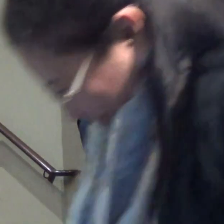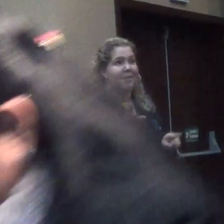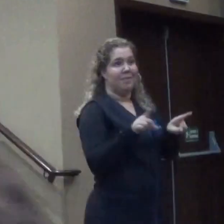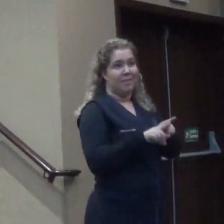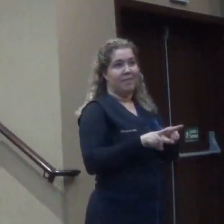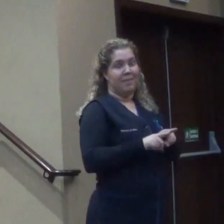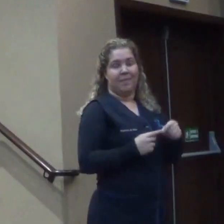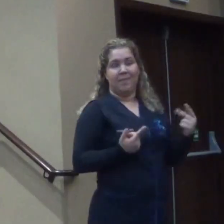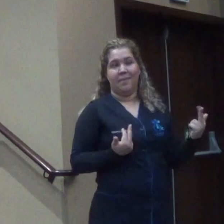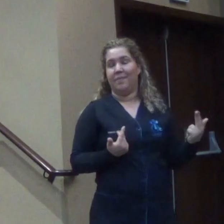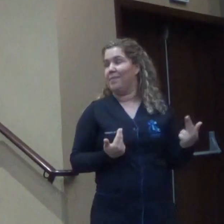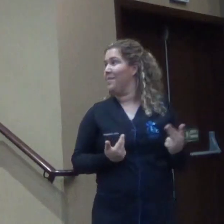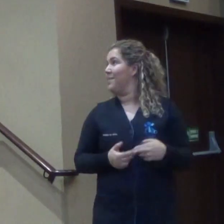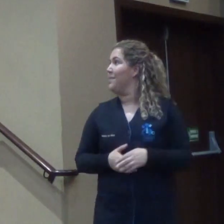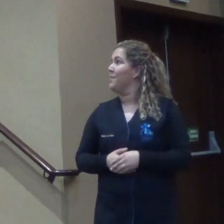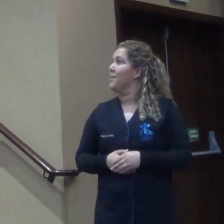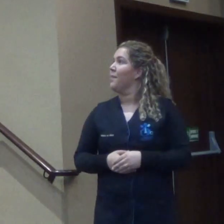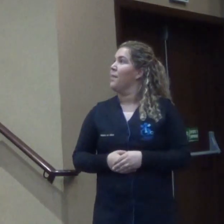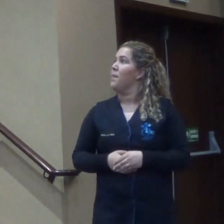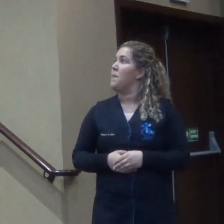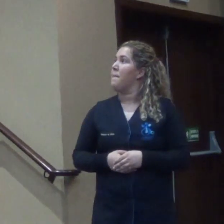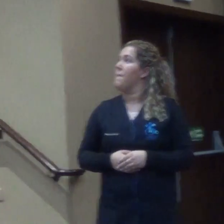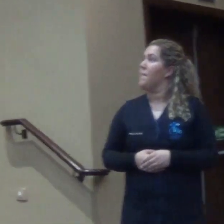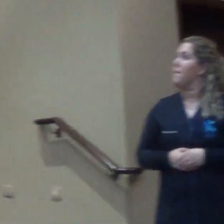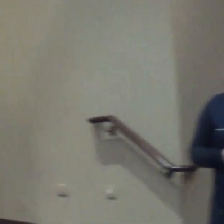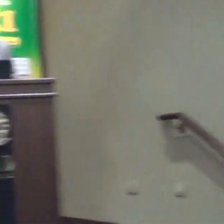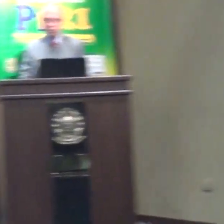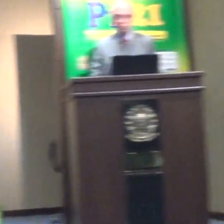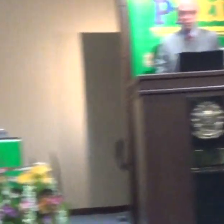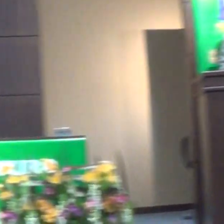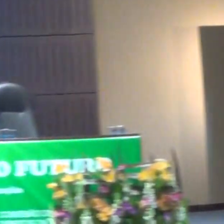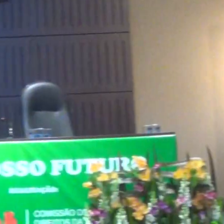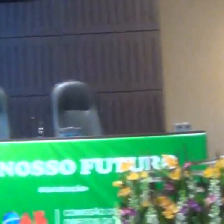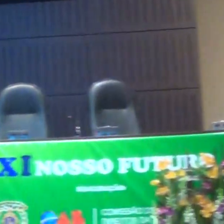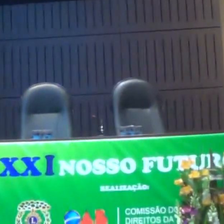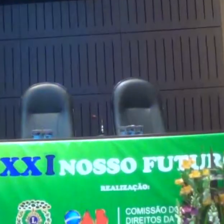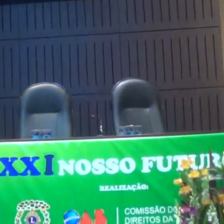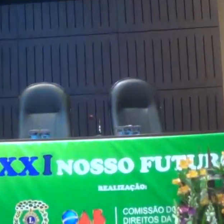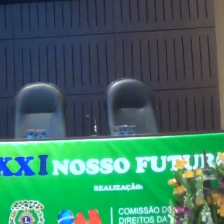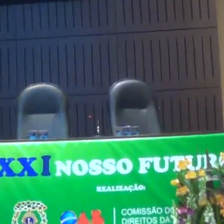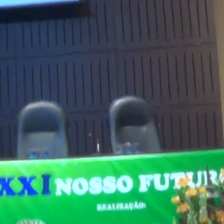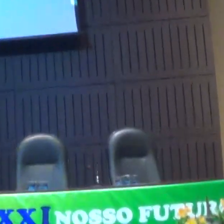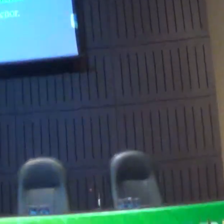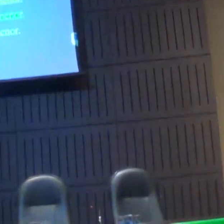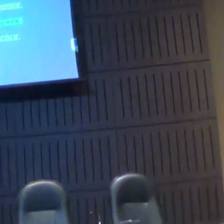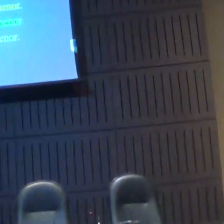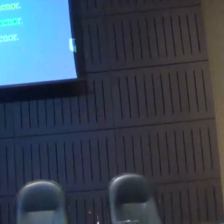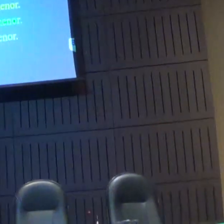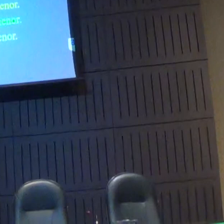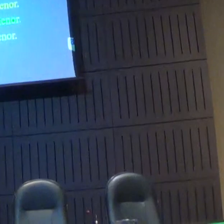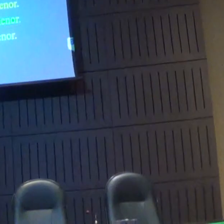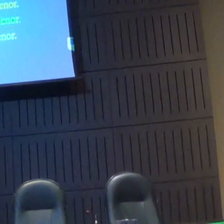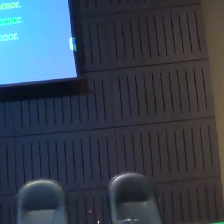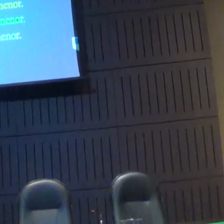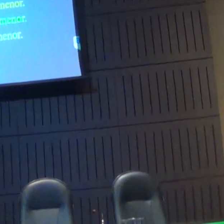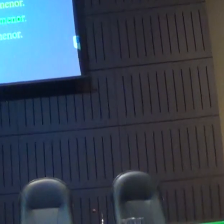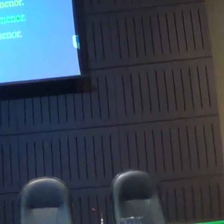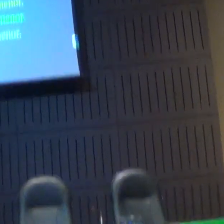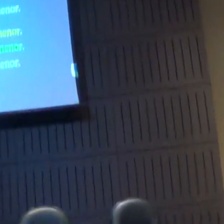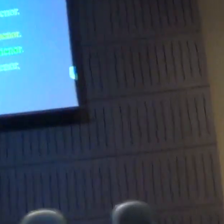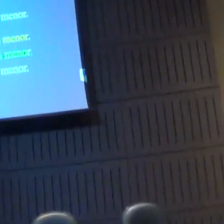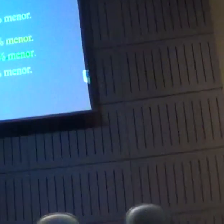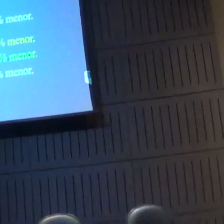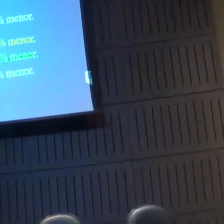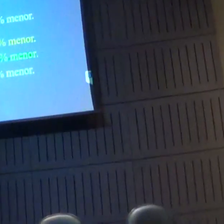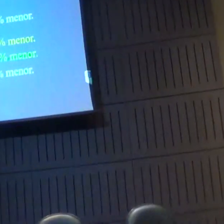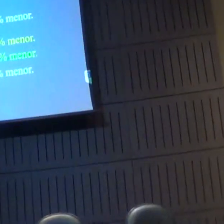Em 1996, o estudo completou 25 anos e eles descobriram que os adventistas vegetarianos tinham menos câncer e